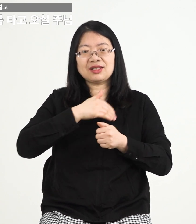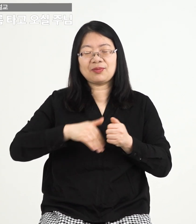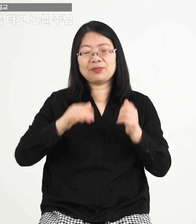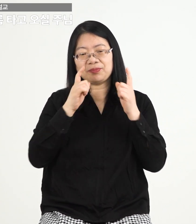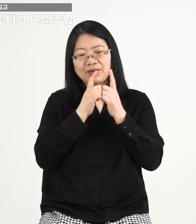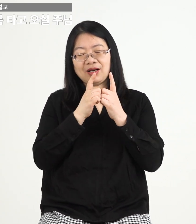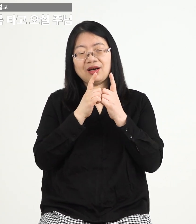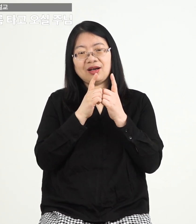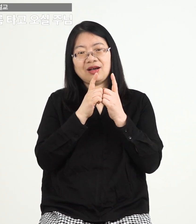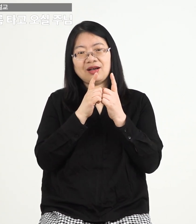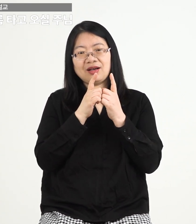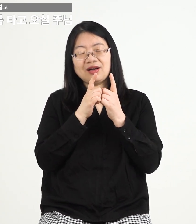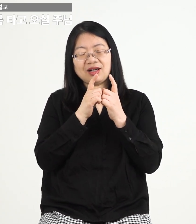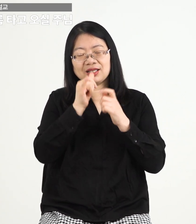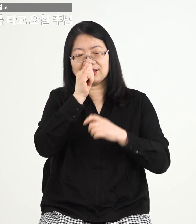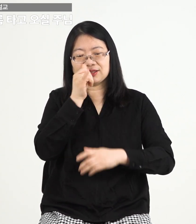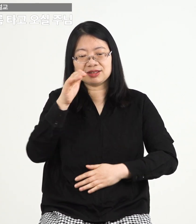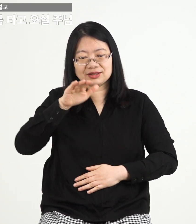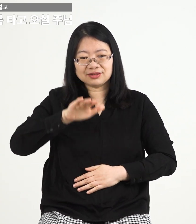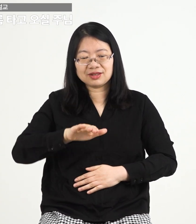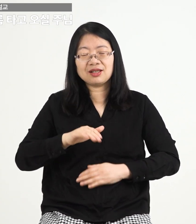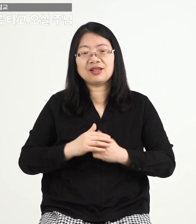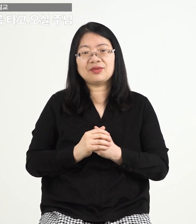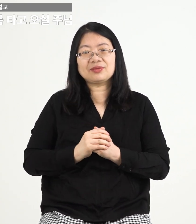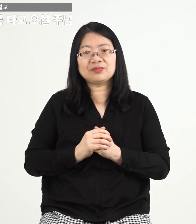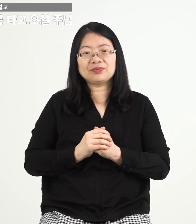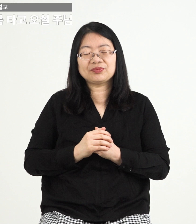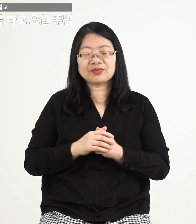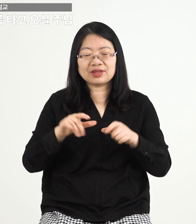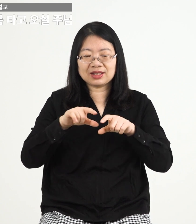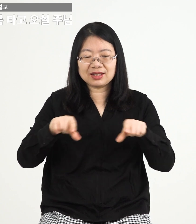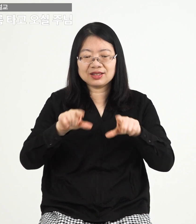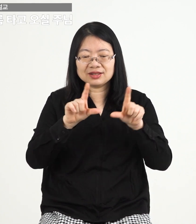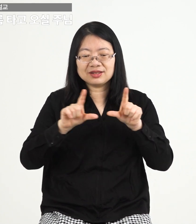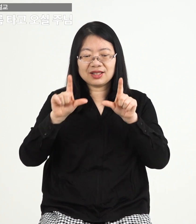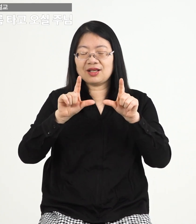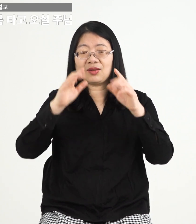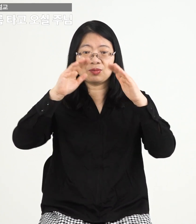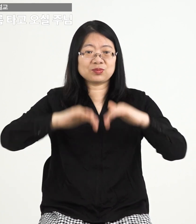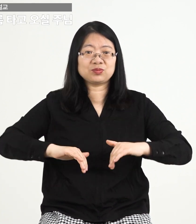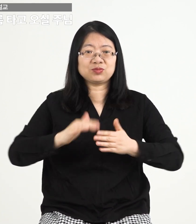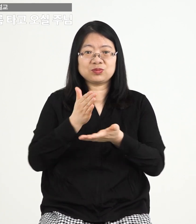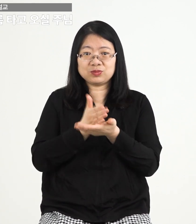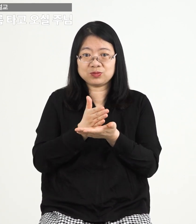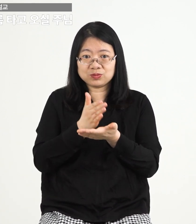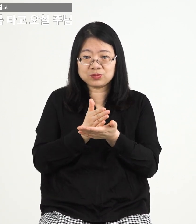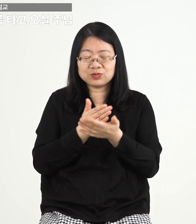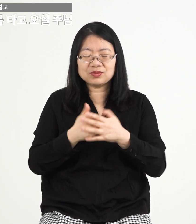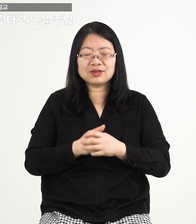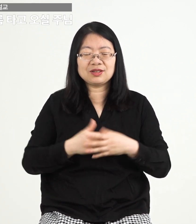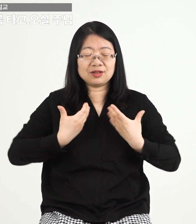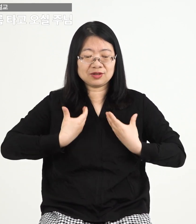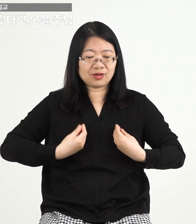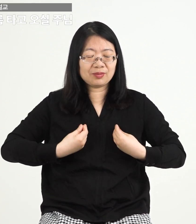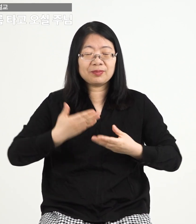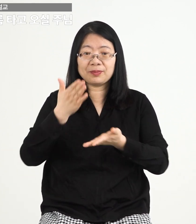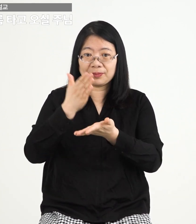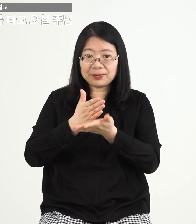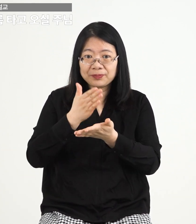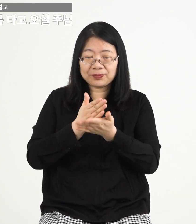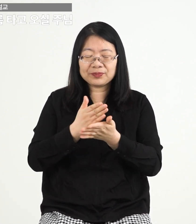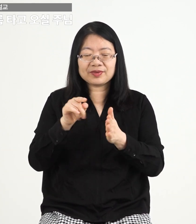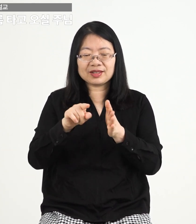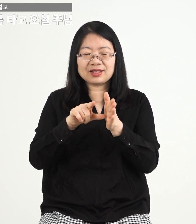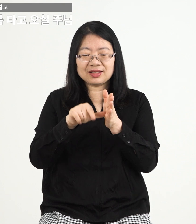부닥쳐 있다고 하더라도 그 일상을 무너뜨리지 말고 절망하지 말고